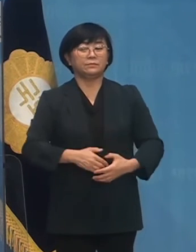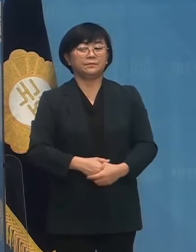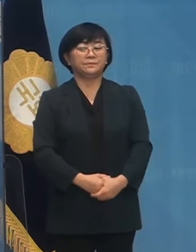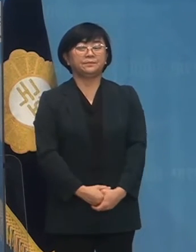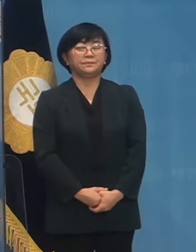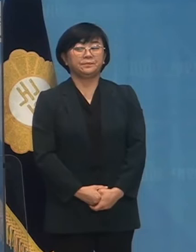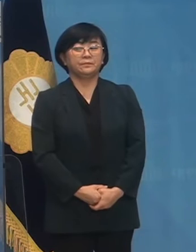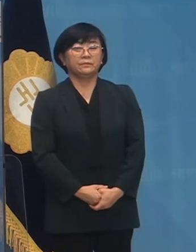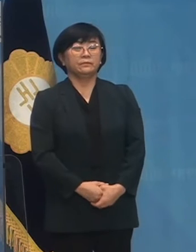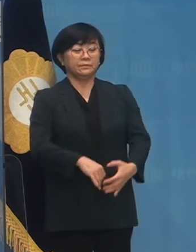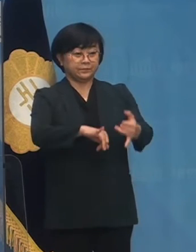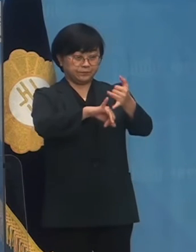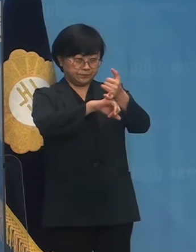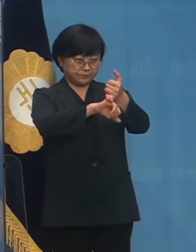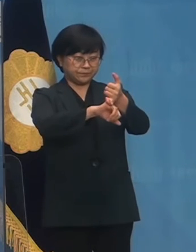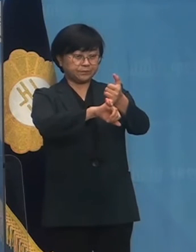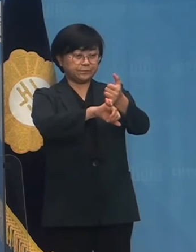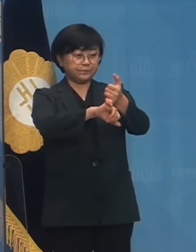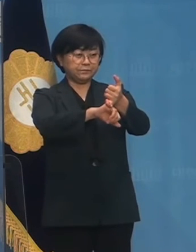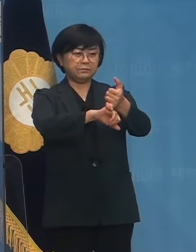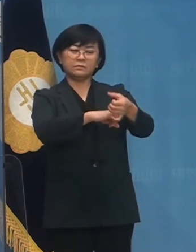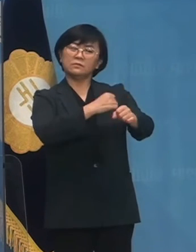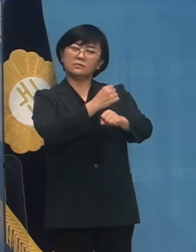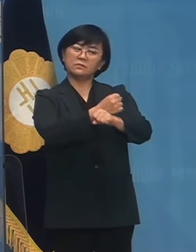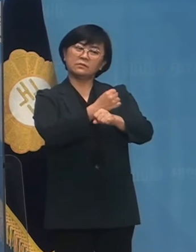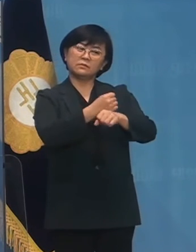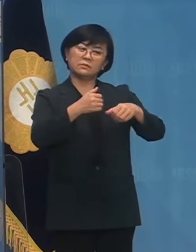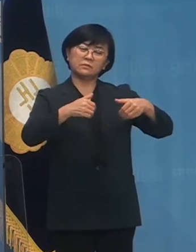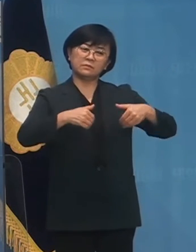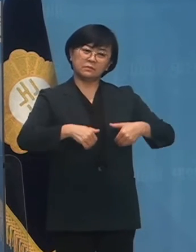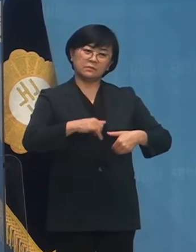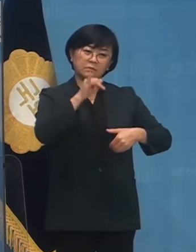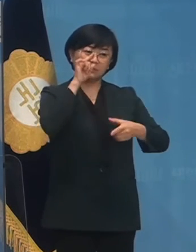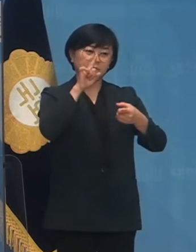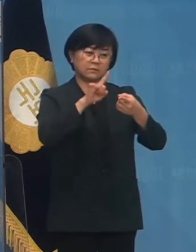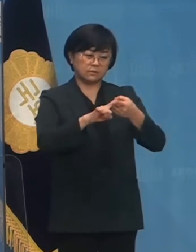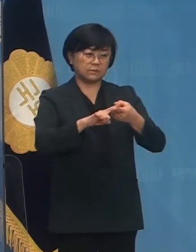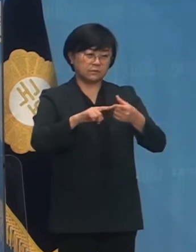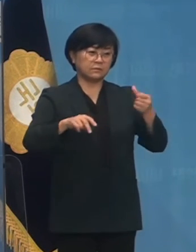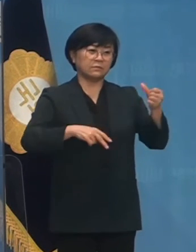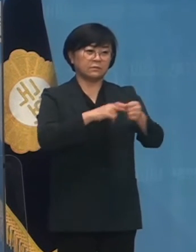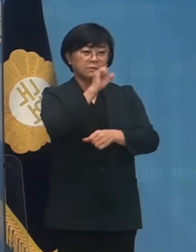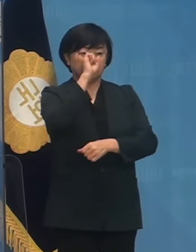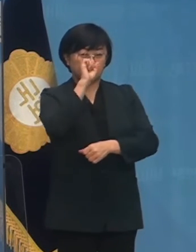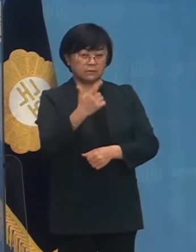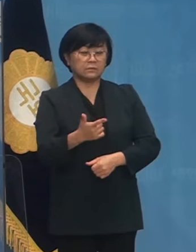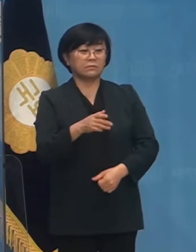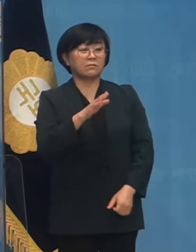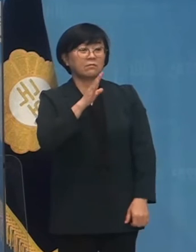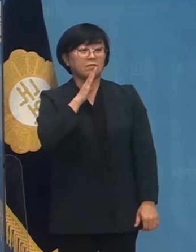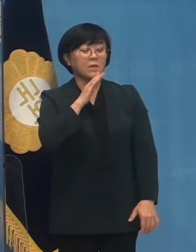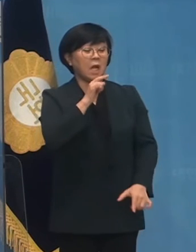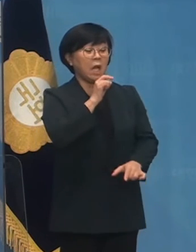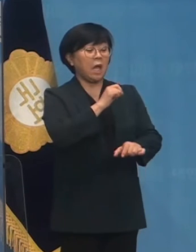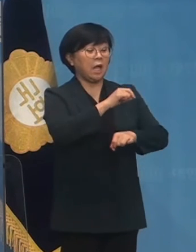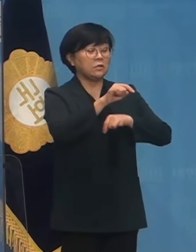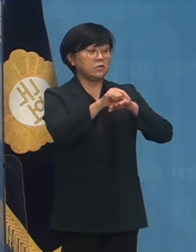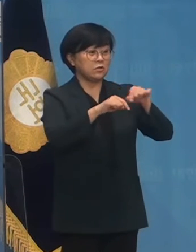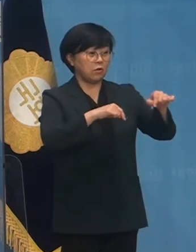개정하겠습니다. 꼭 이렇게까지 하여야 하는 현실이 슬프지만 이